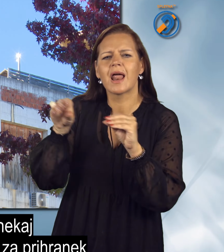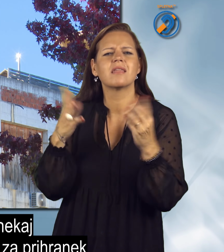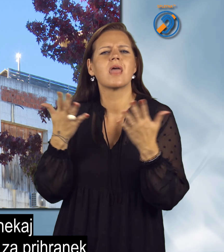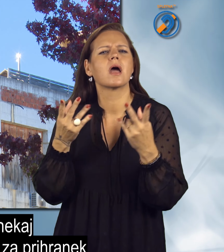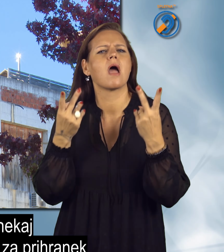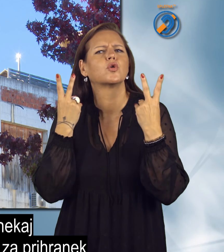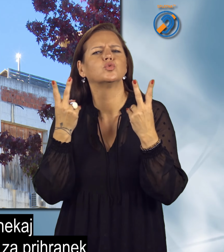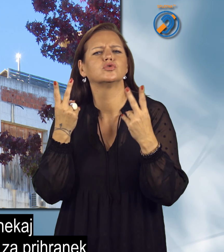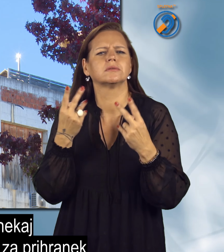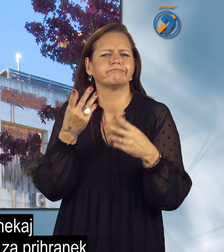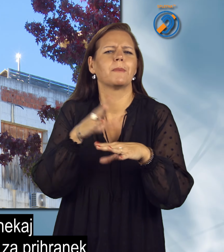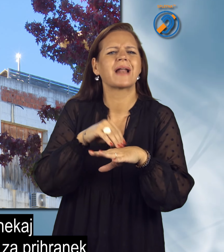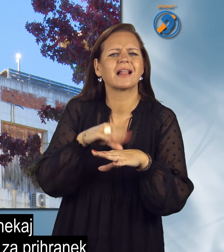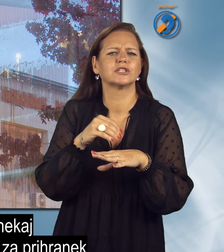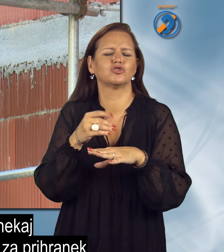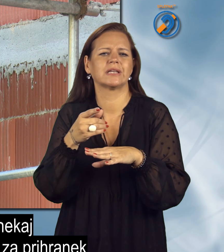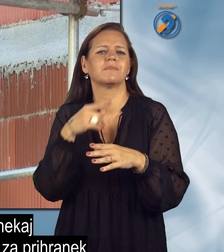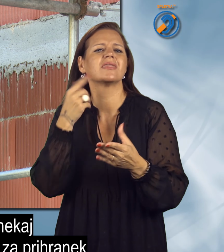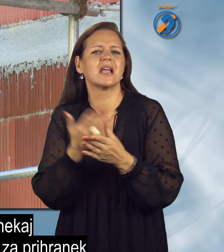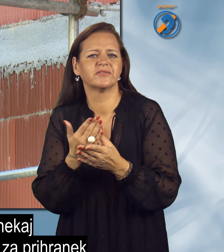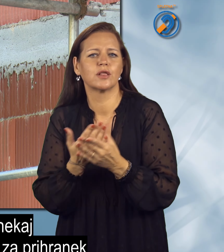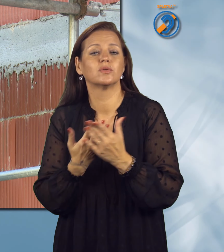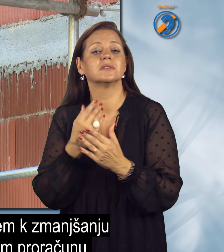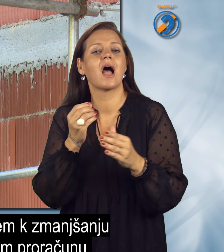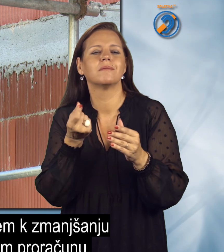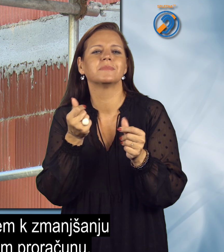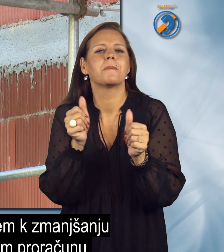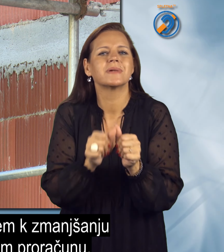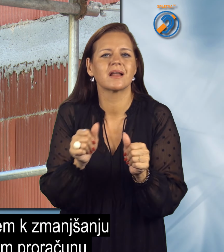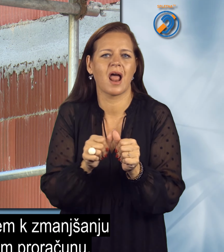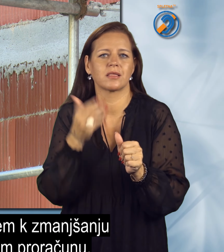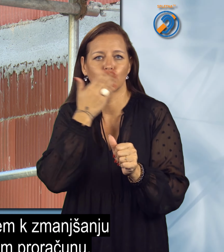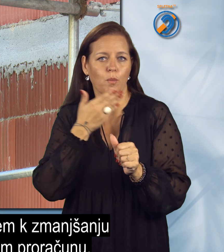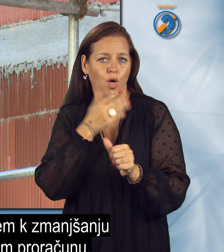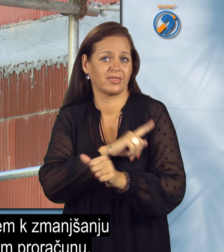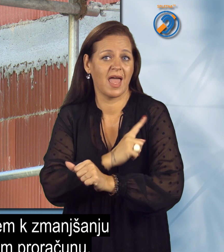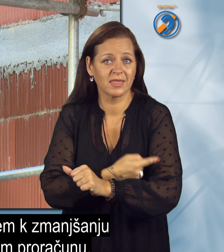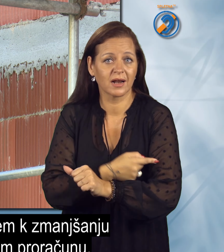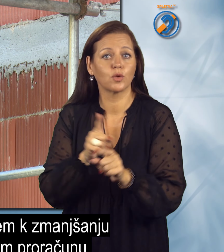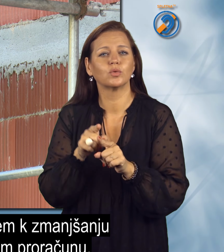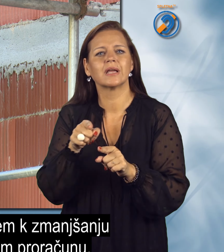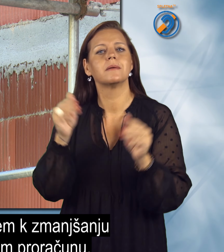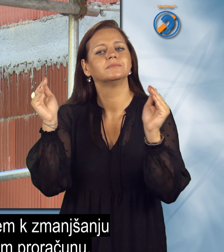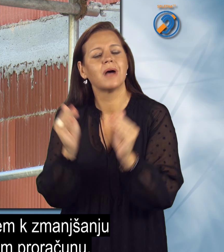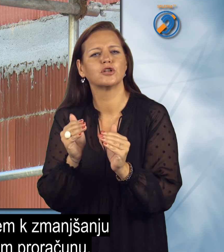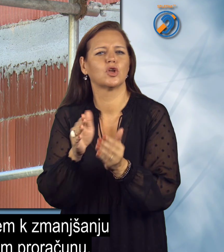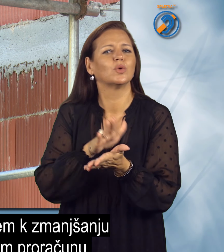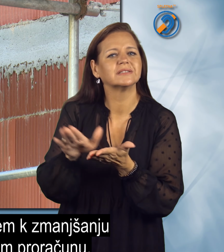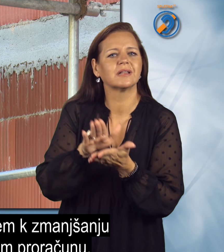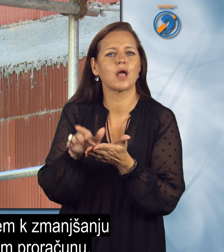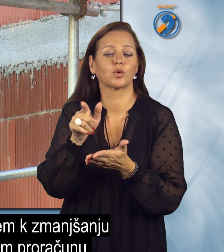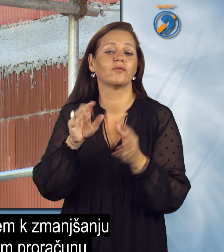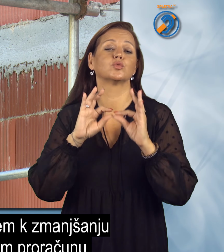Zbrali smo nekaj praktičnih nasvetov za prihranek toplotne energije in s tem k zmanjšanju izdatkov